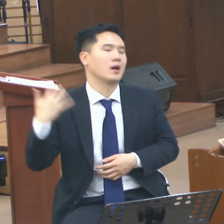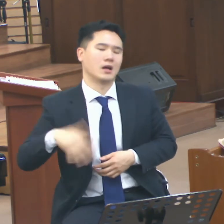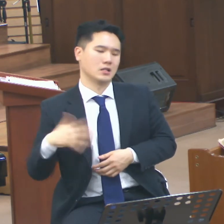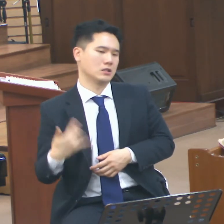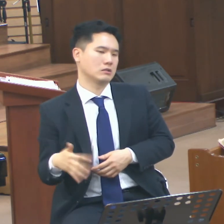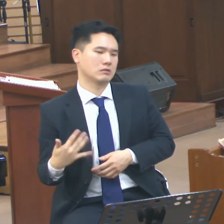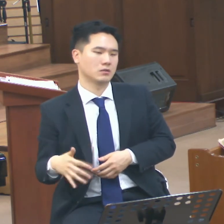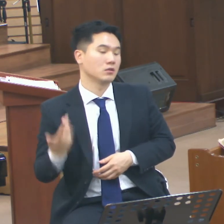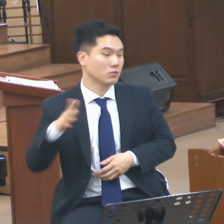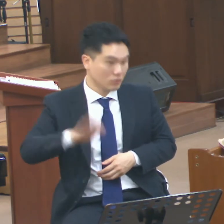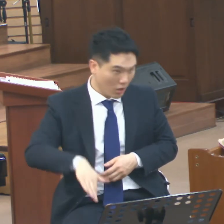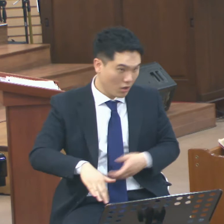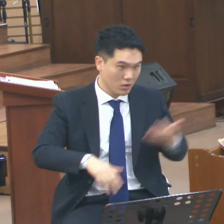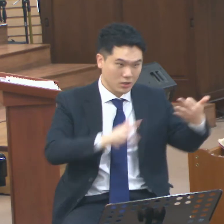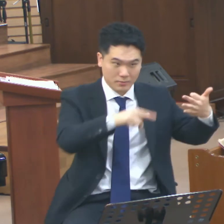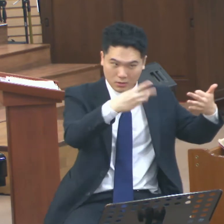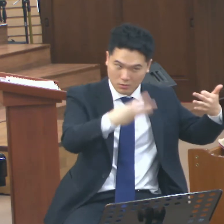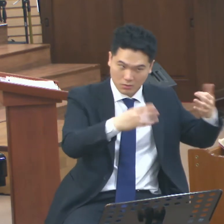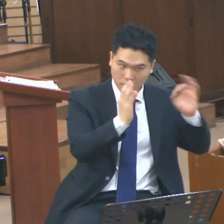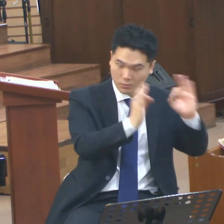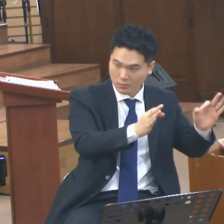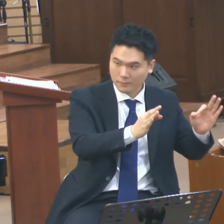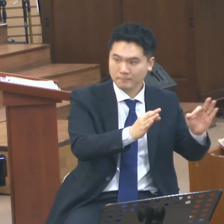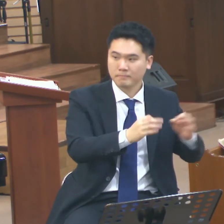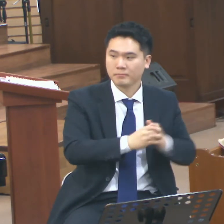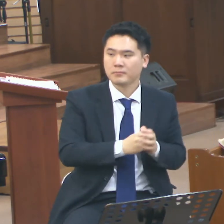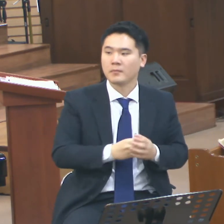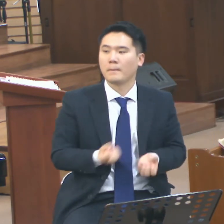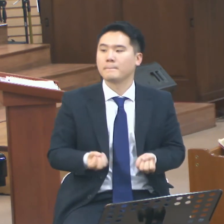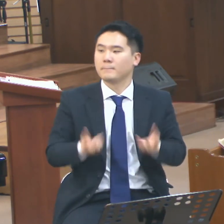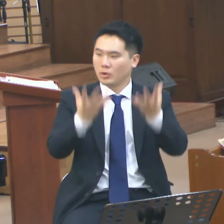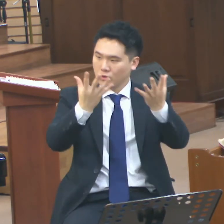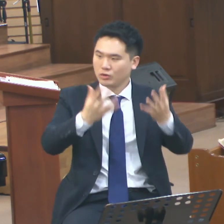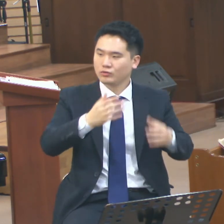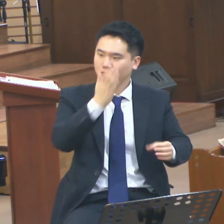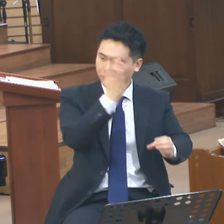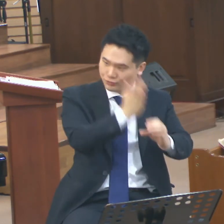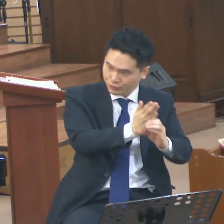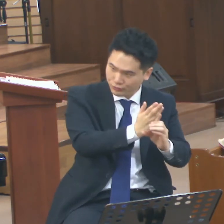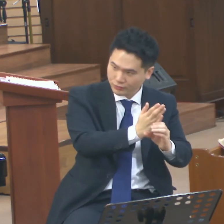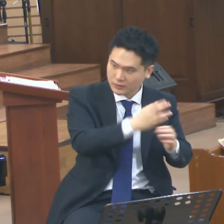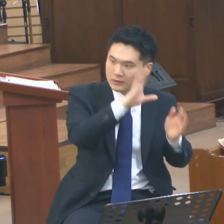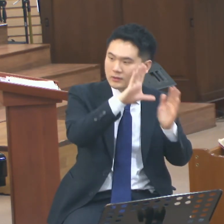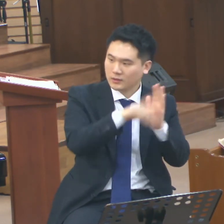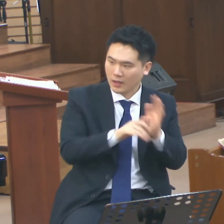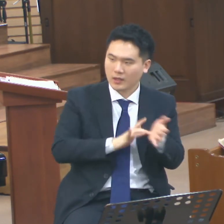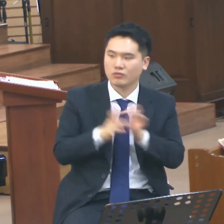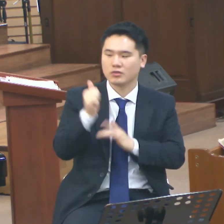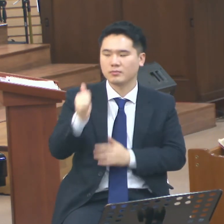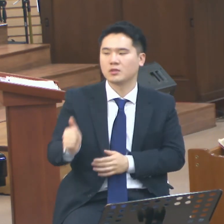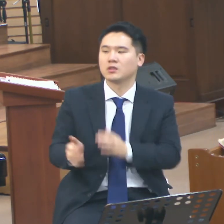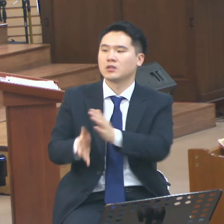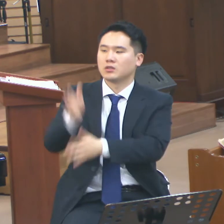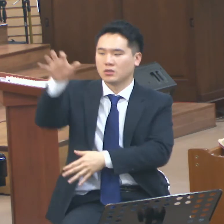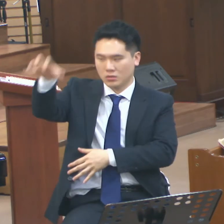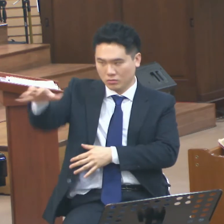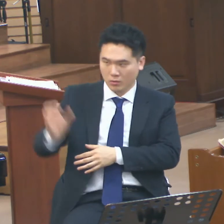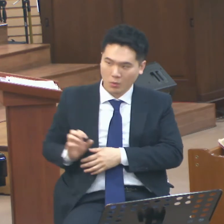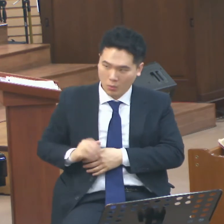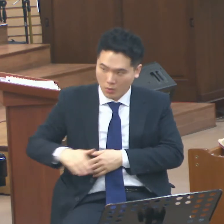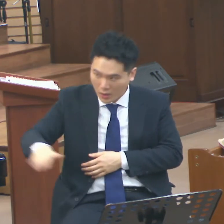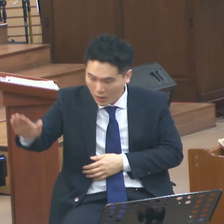명절 중간이 되어 예수님이 성전에 올라가서 가르쳤다 그랬어요. 동생들 보고는 안 올라간다고 말한 것 같은데